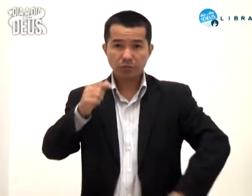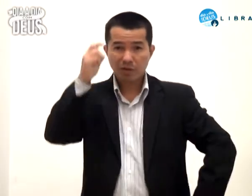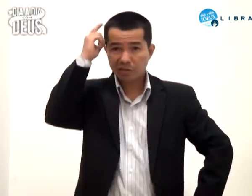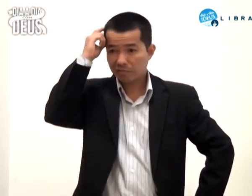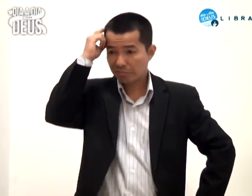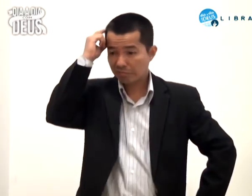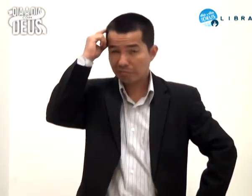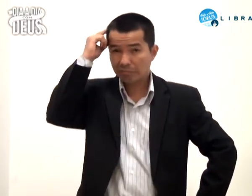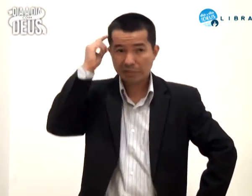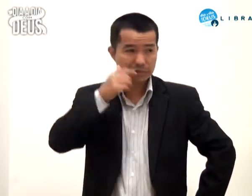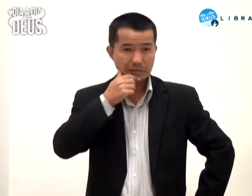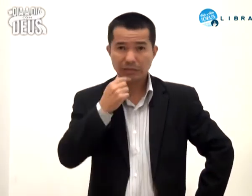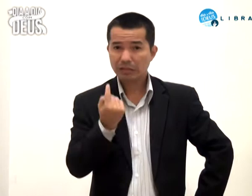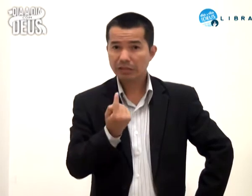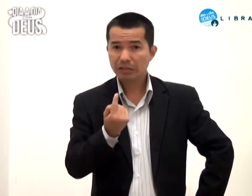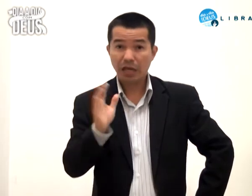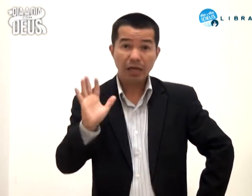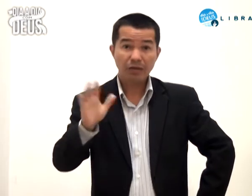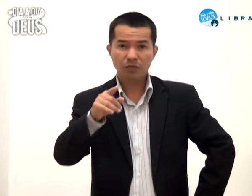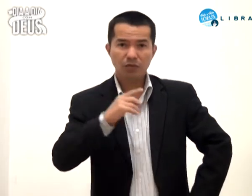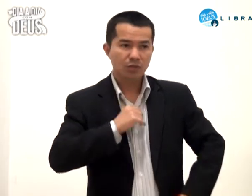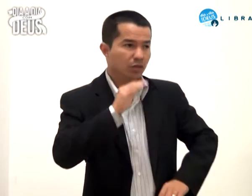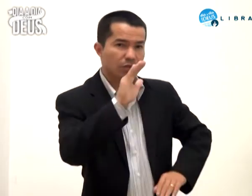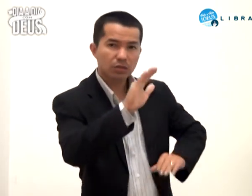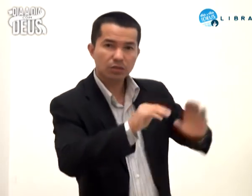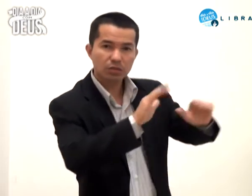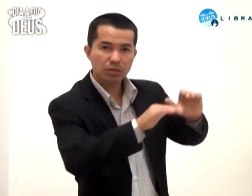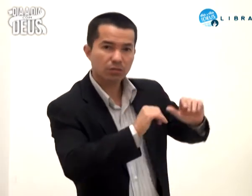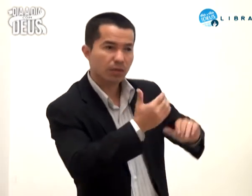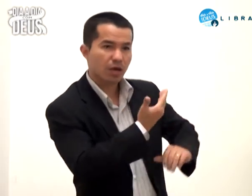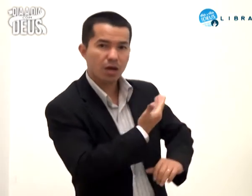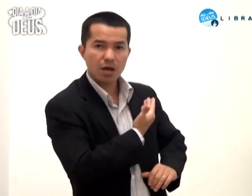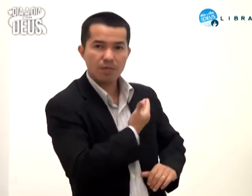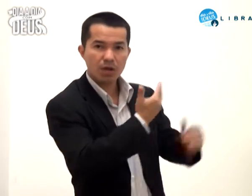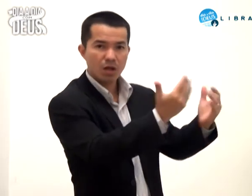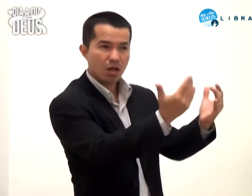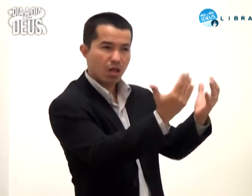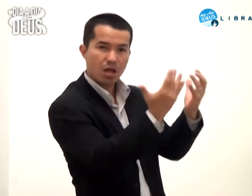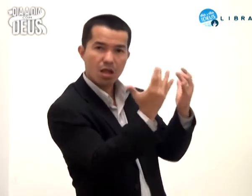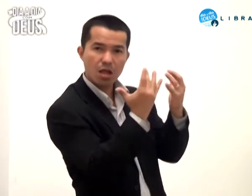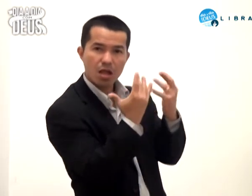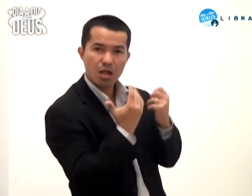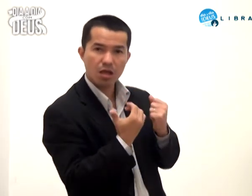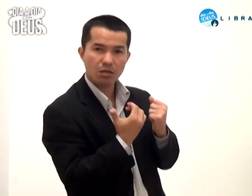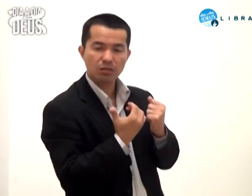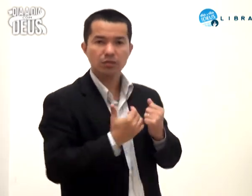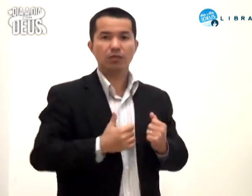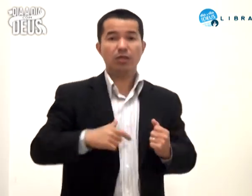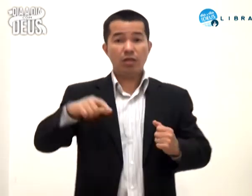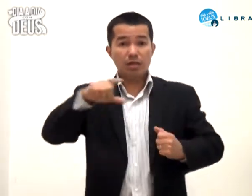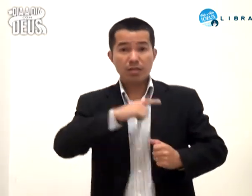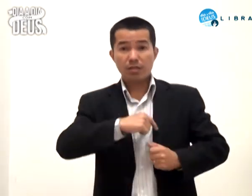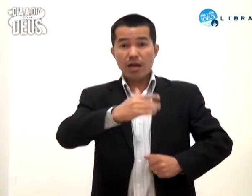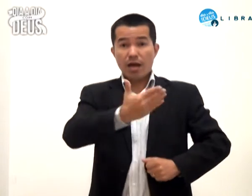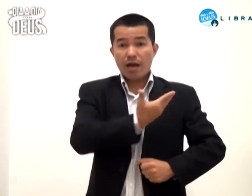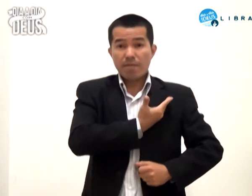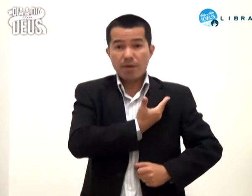de ação de graças não podia ser celebrada sozinha, e você contava a história. Por que nós estamos no templo